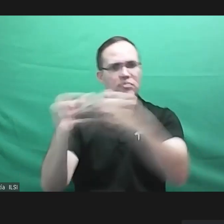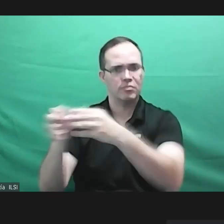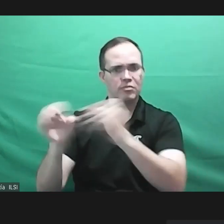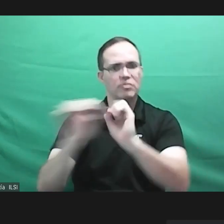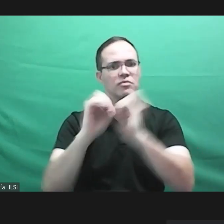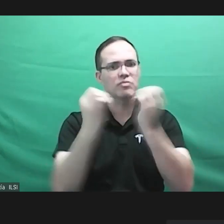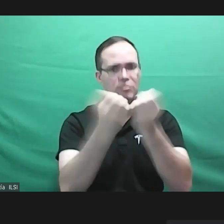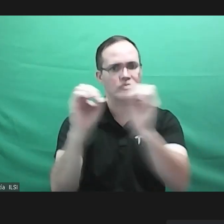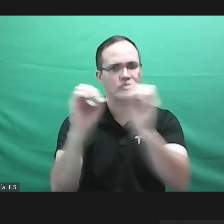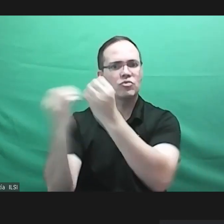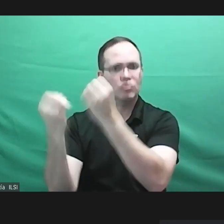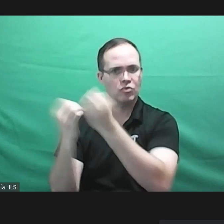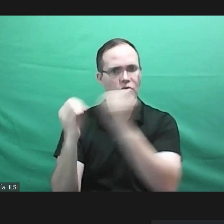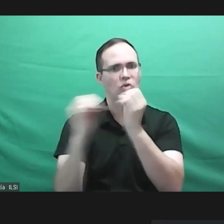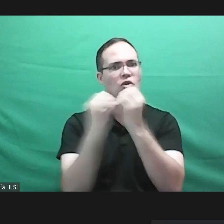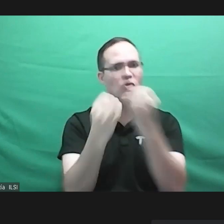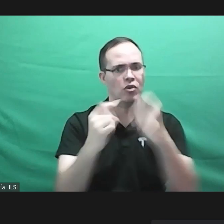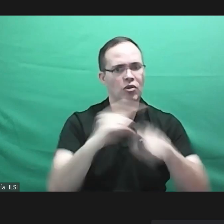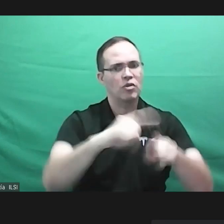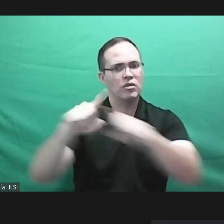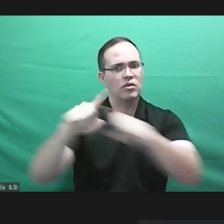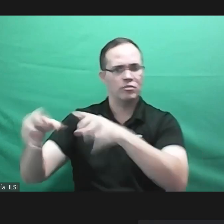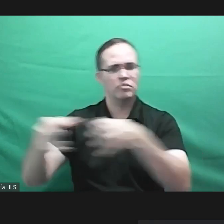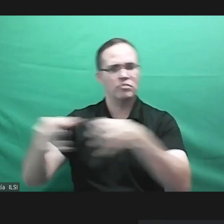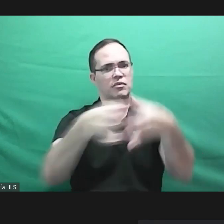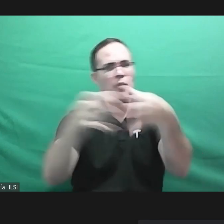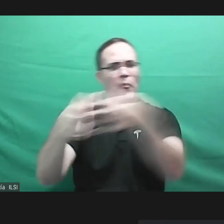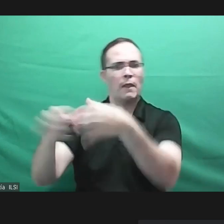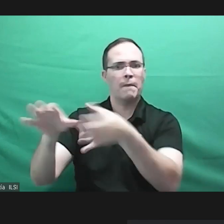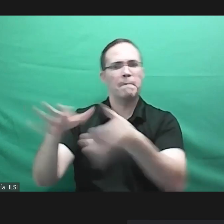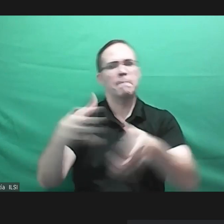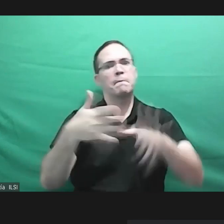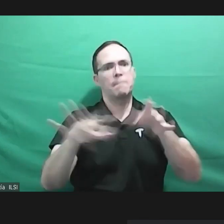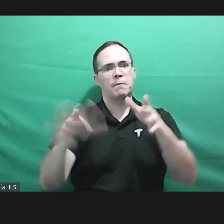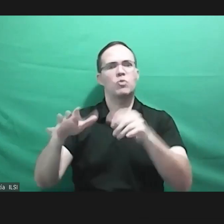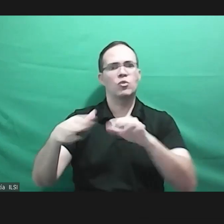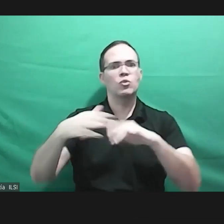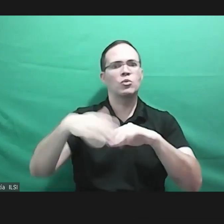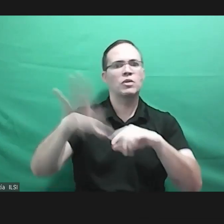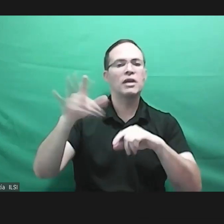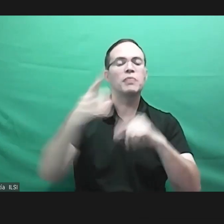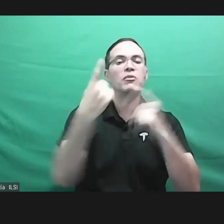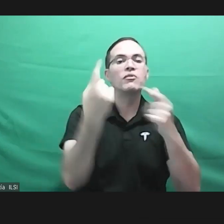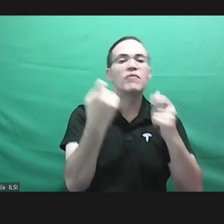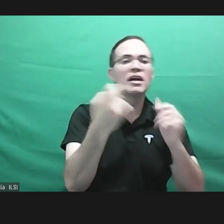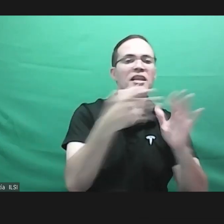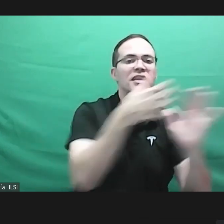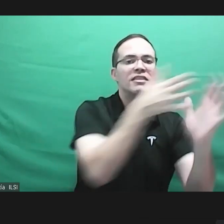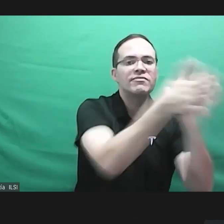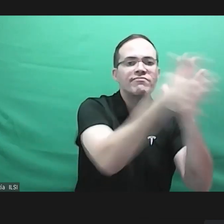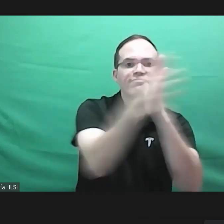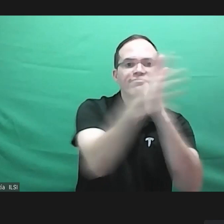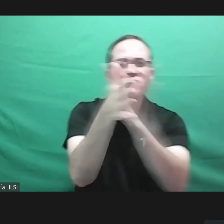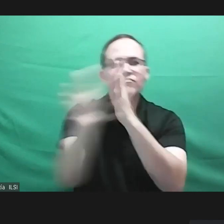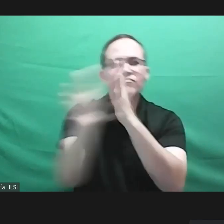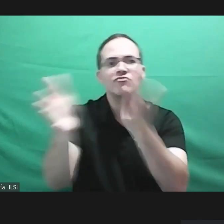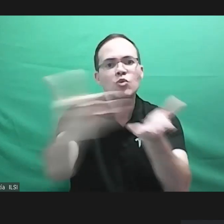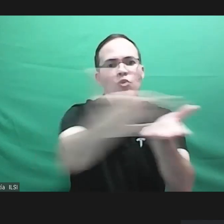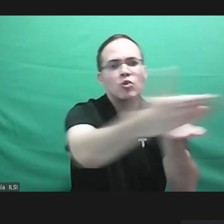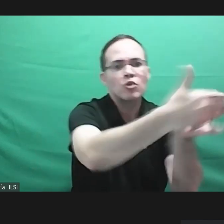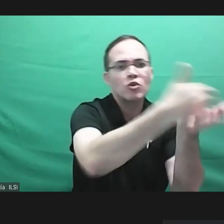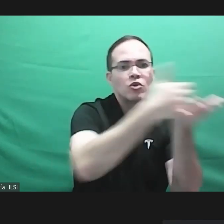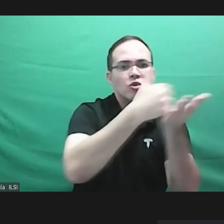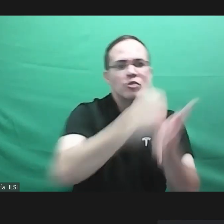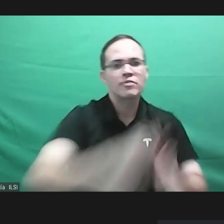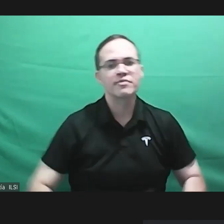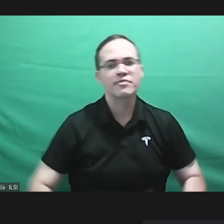familias y de derechos humanos, se ve limitado por la falta de datos. Y de esta manera, para ir cerrando